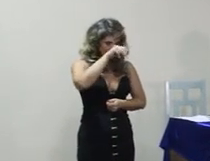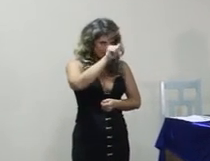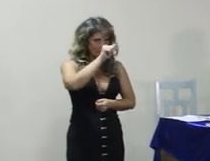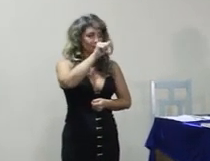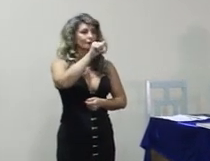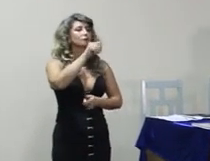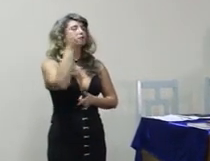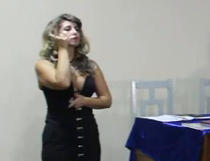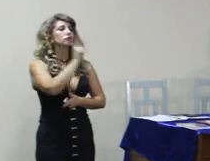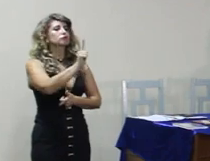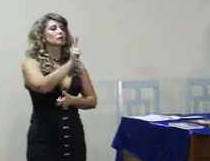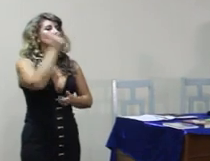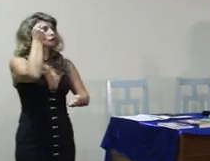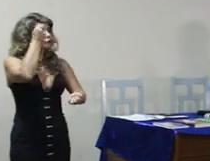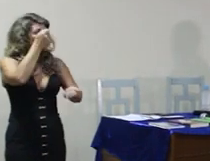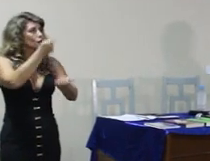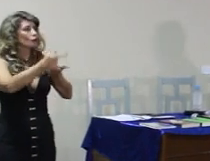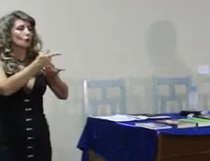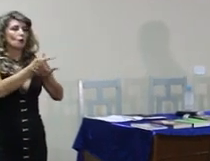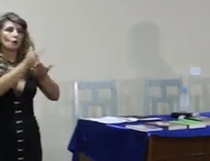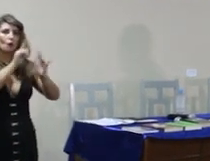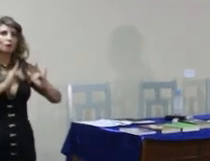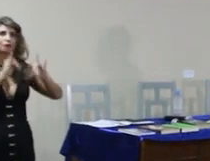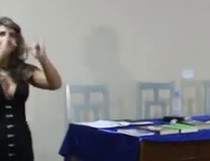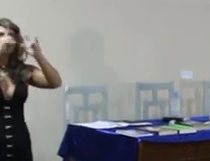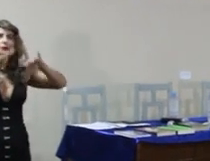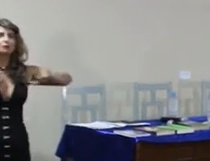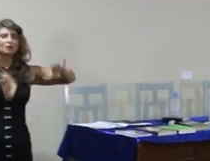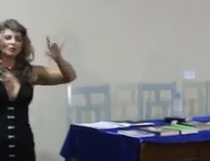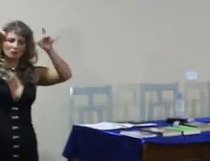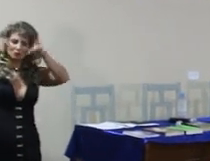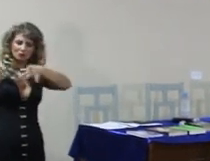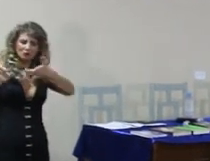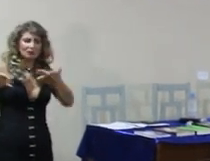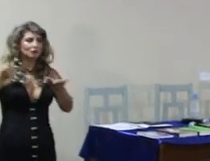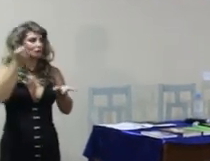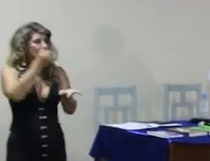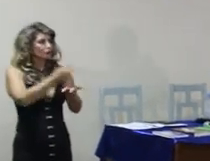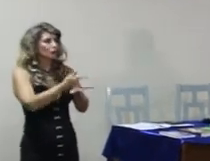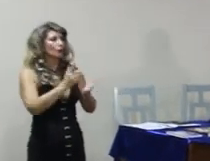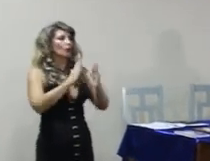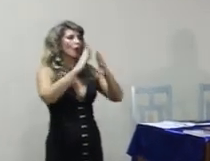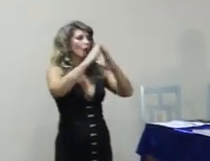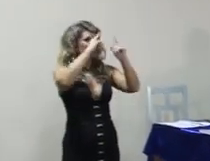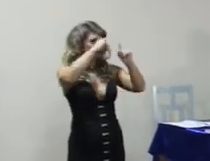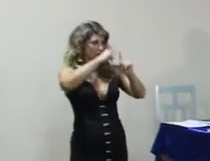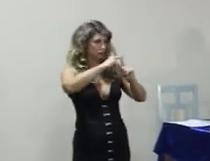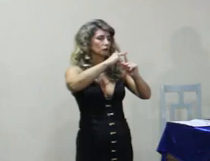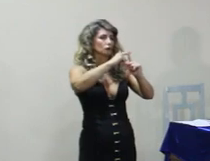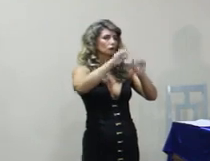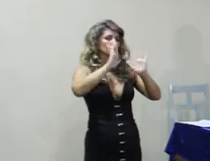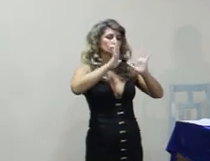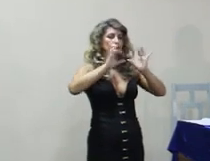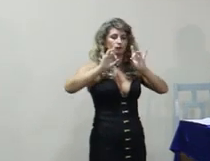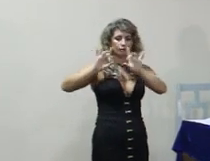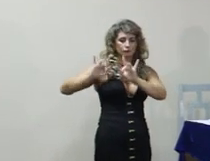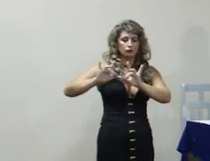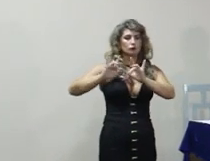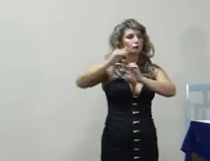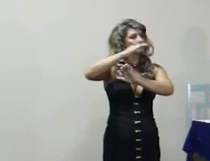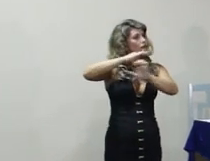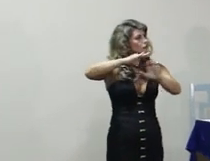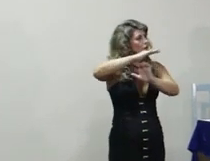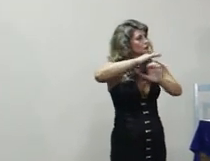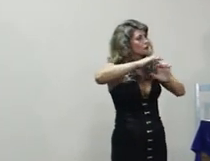e conseguimos comprar aquele patrimônio que estava abandonado. A igreja já tinha vendido, era para uma